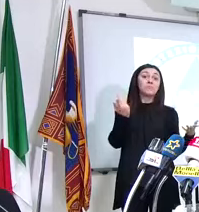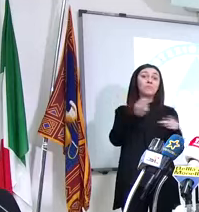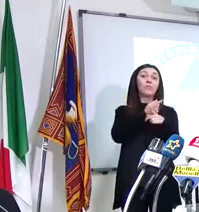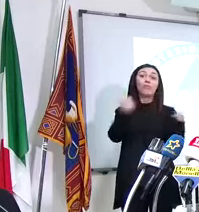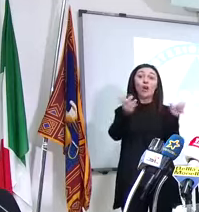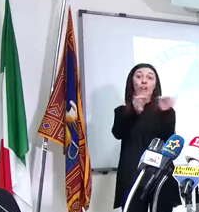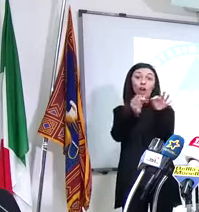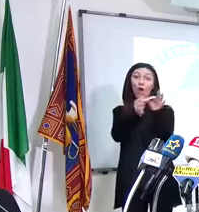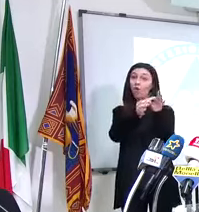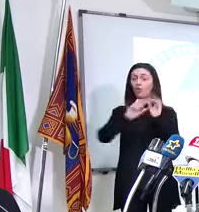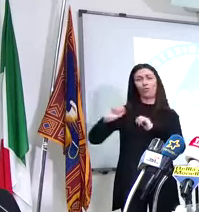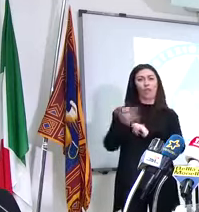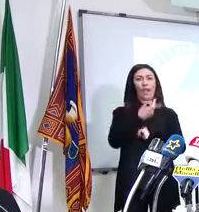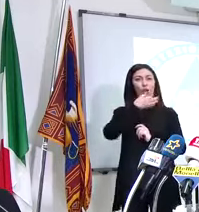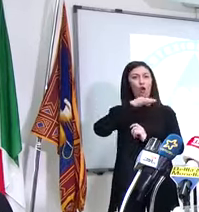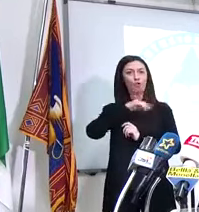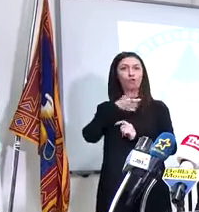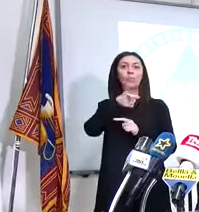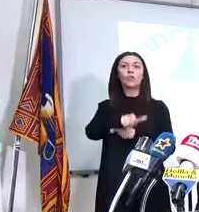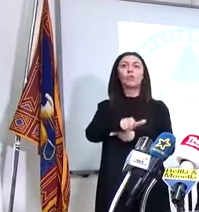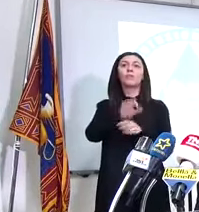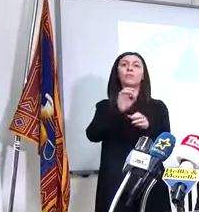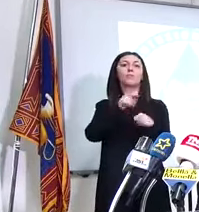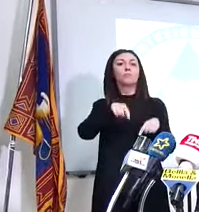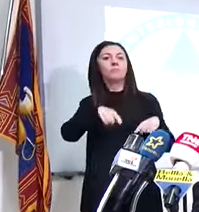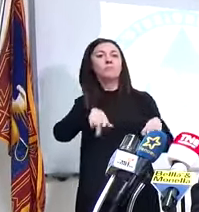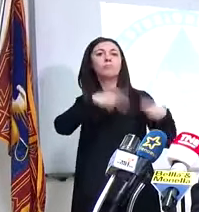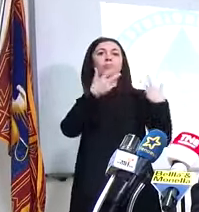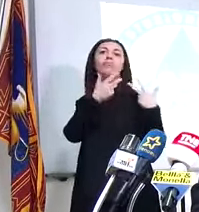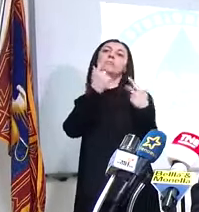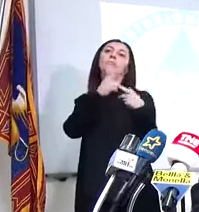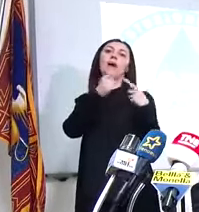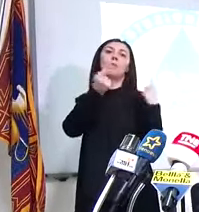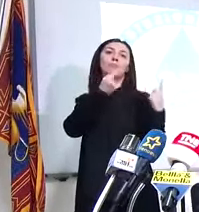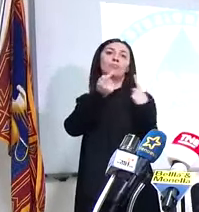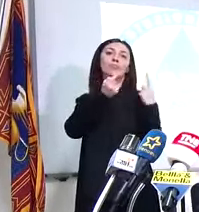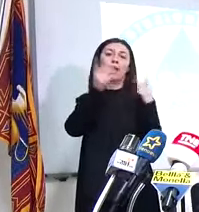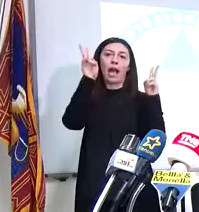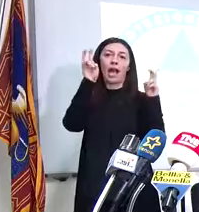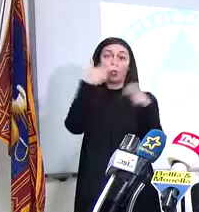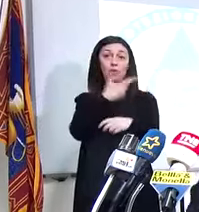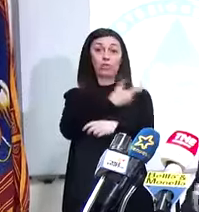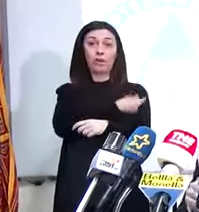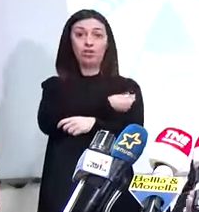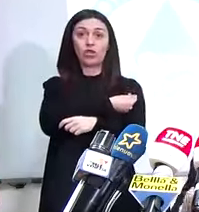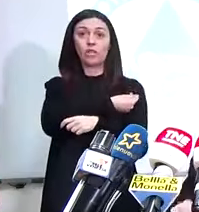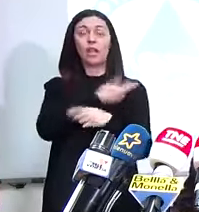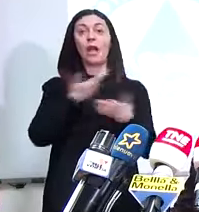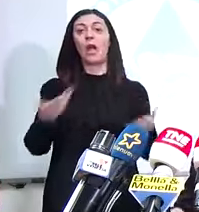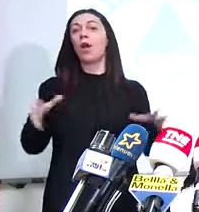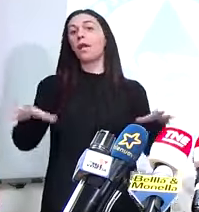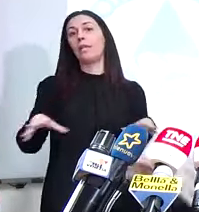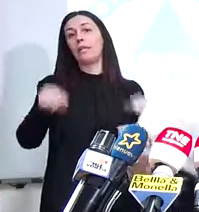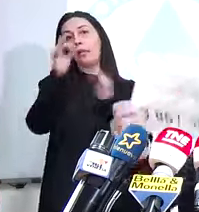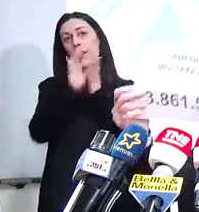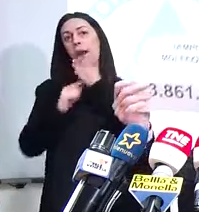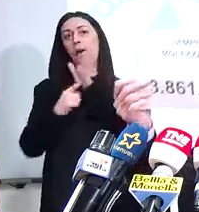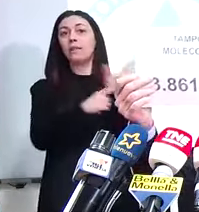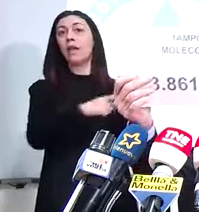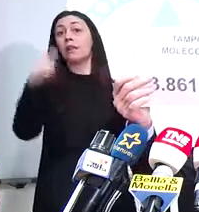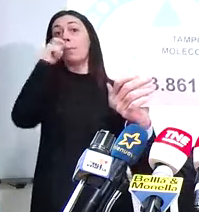perché abbiano videoconferenze stiamo discutendo dei vaccini allora i tamponi inizia dai robot latino e tamponi